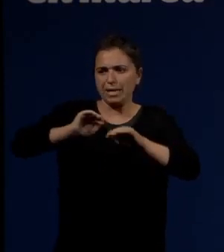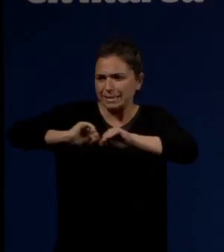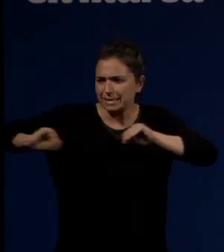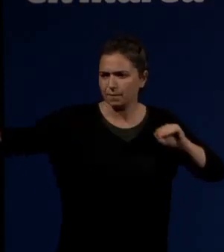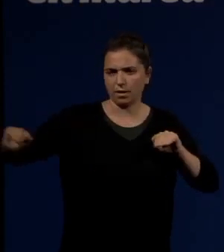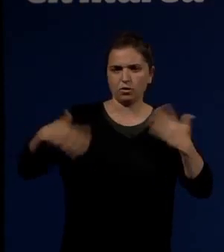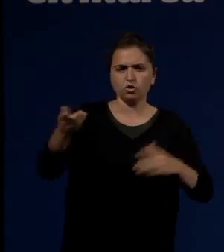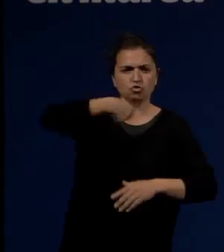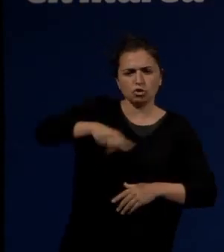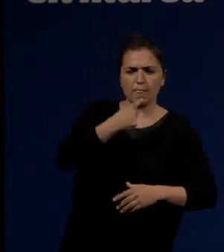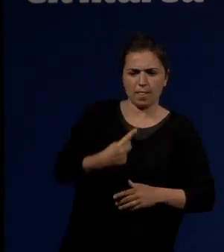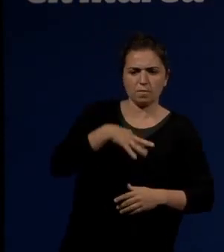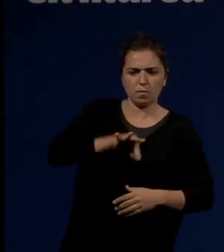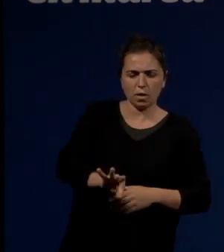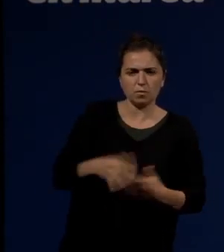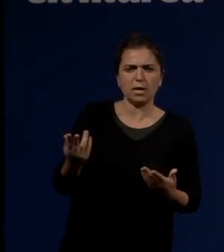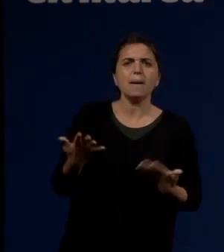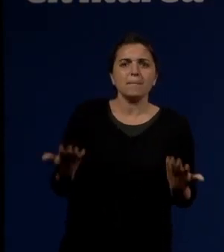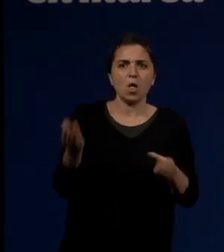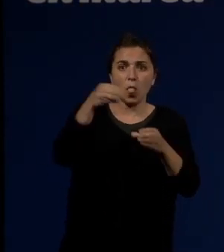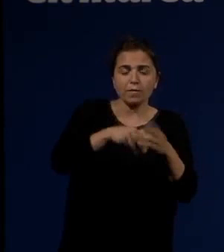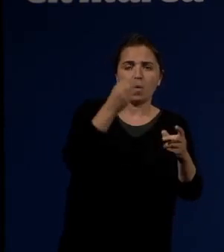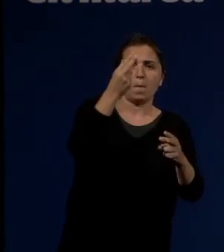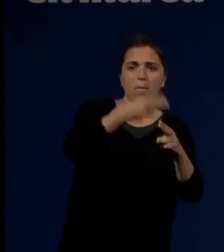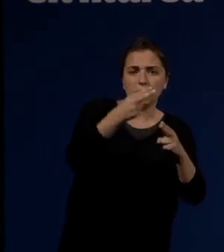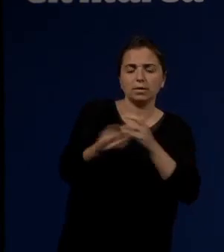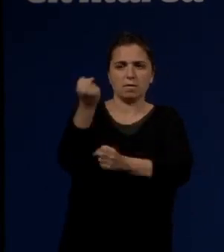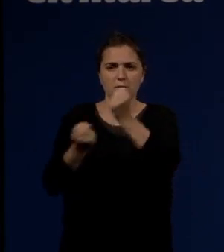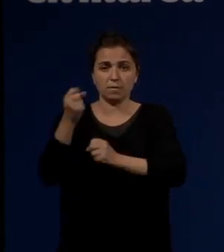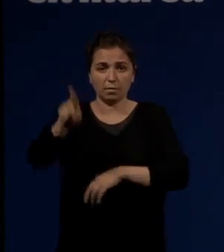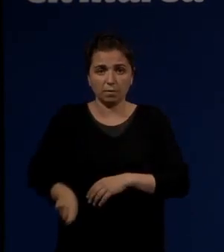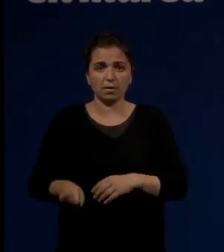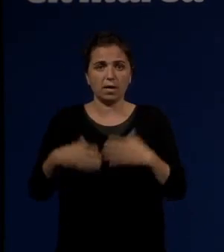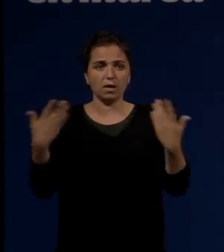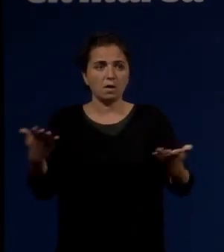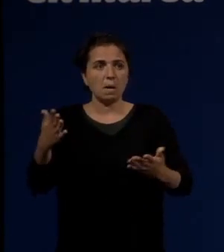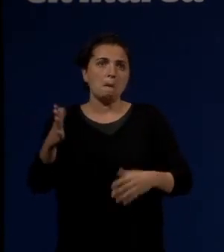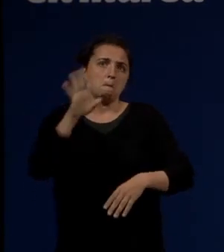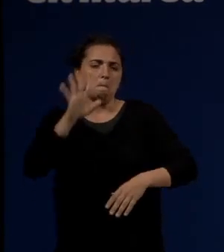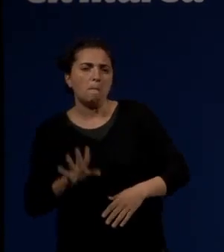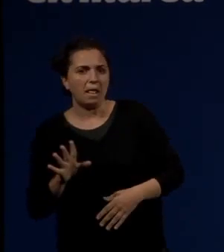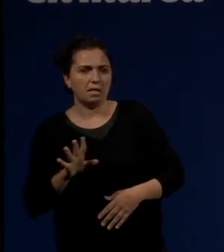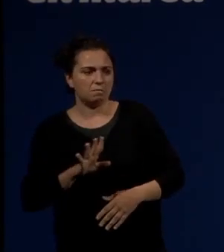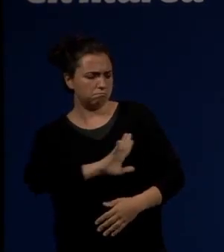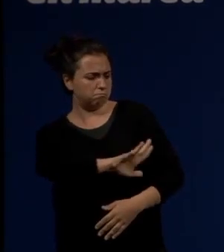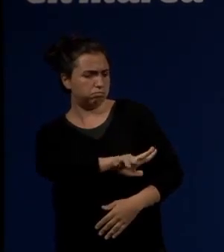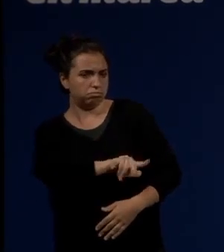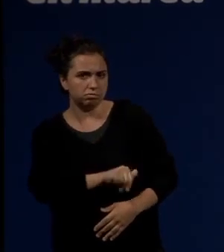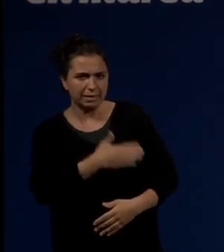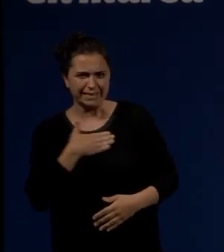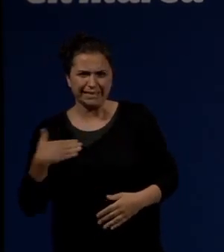dicir en política e en economía. E parece que non lo queren roubar, non nos queren